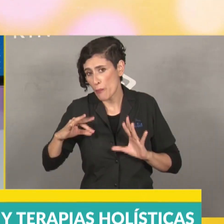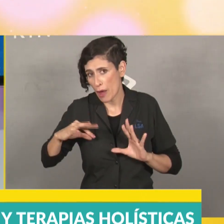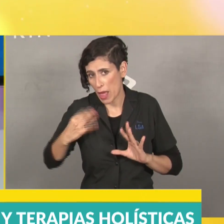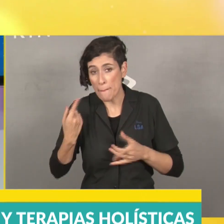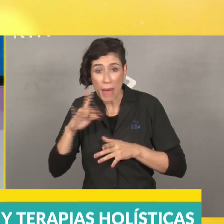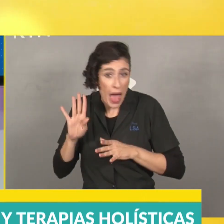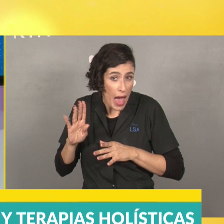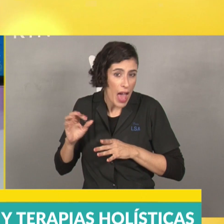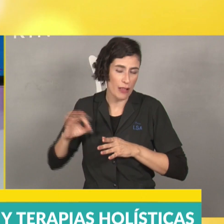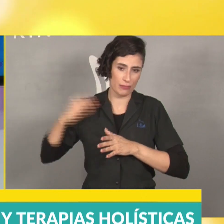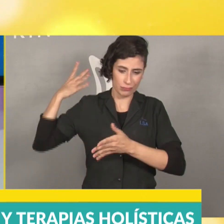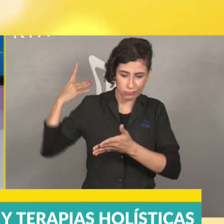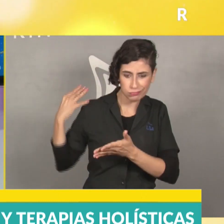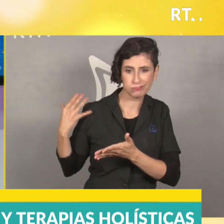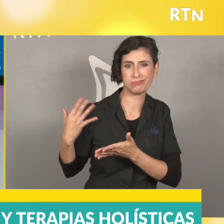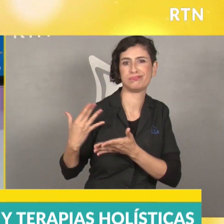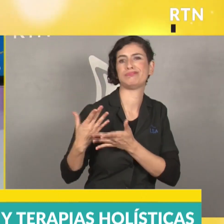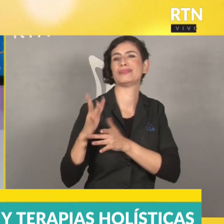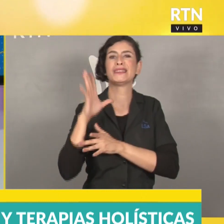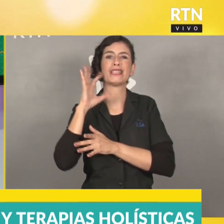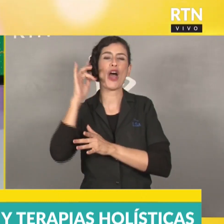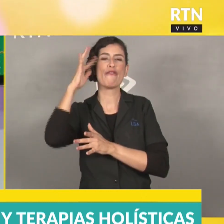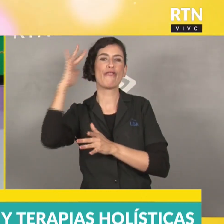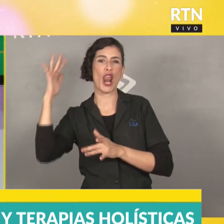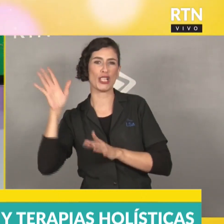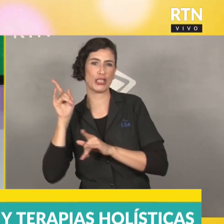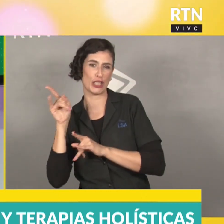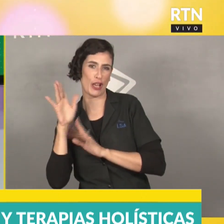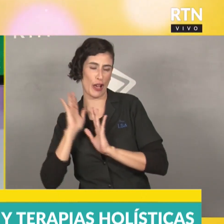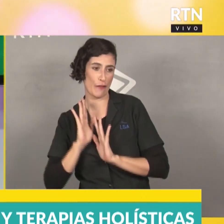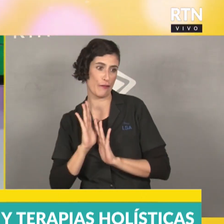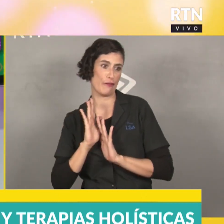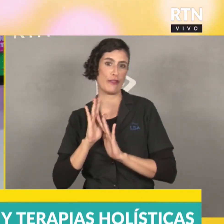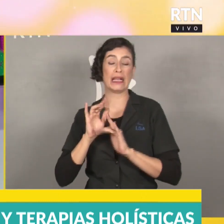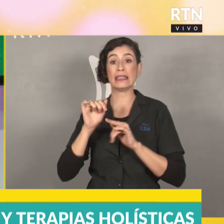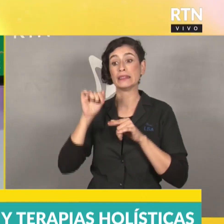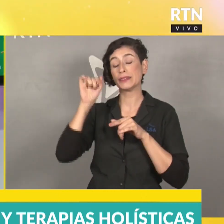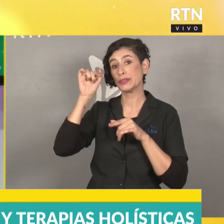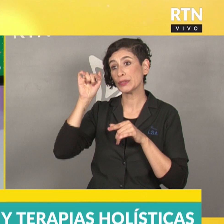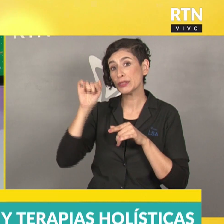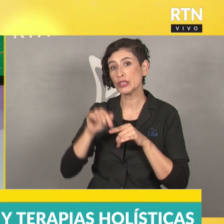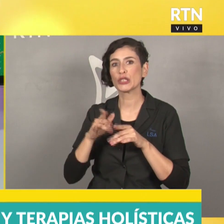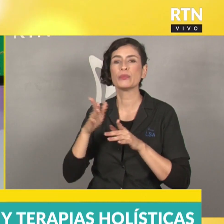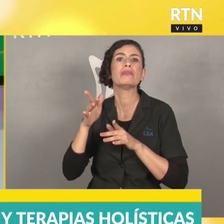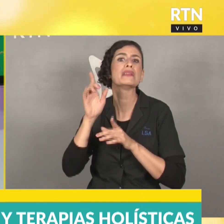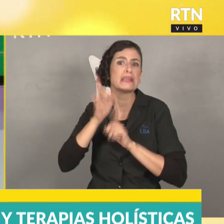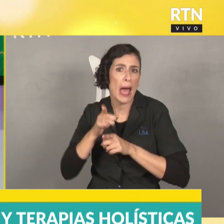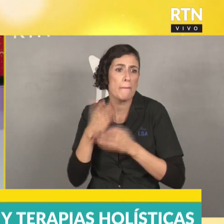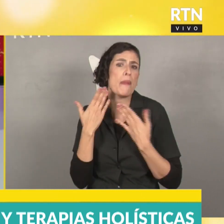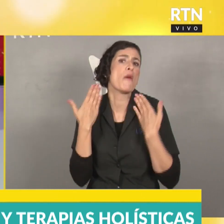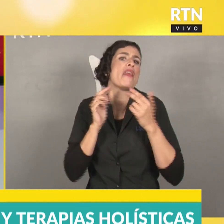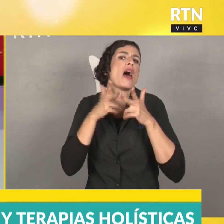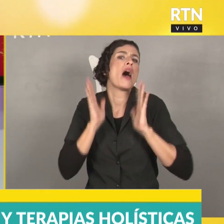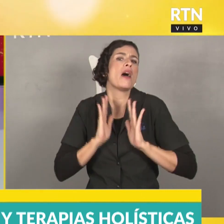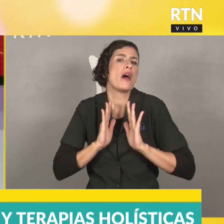etimológicamente hablando, es una disciplina filosófica y es considerada actualmente una ciencia humana. ¿Ciencia